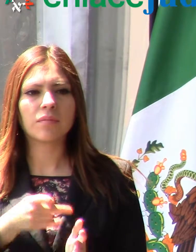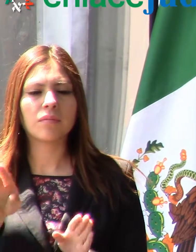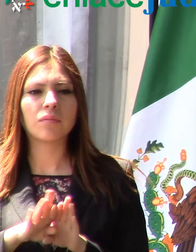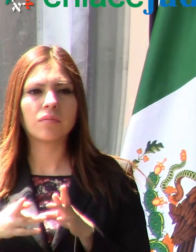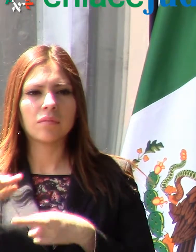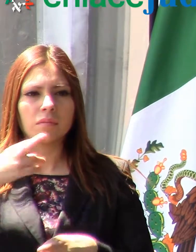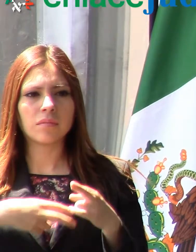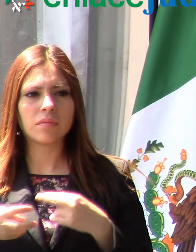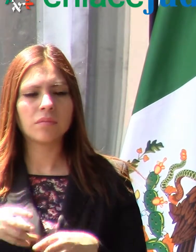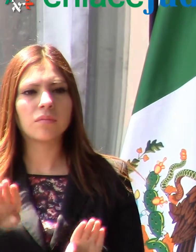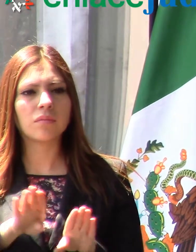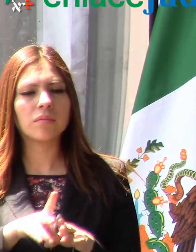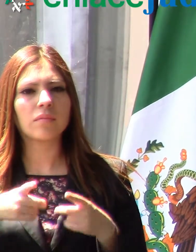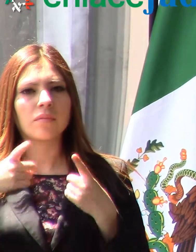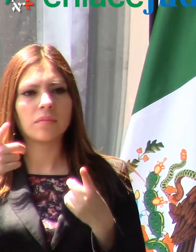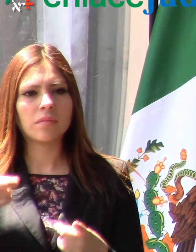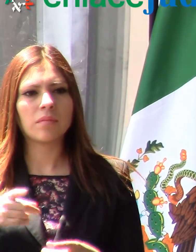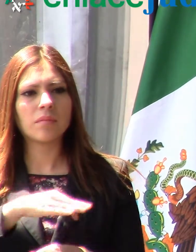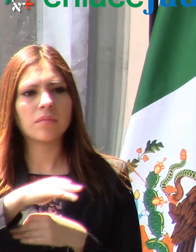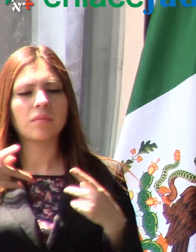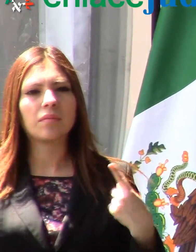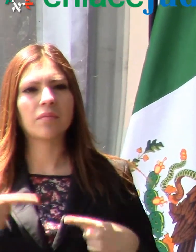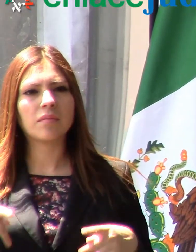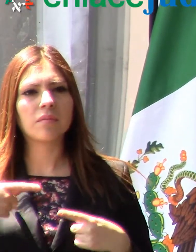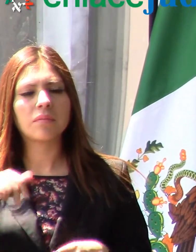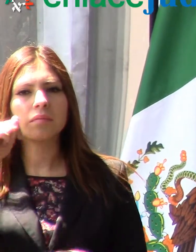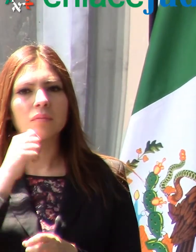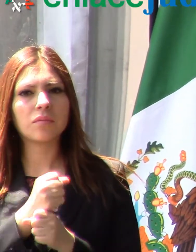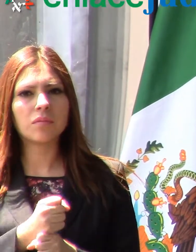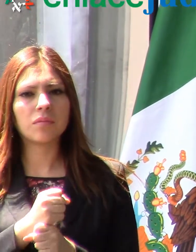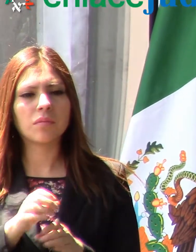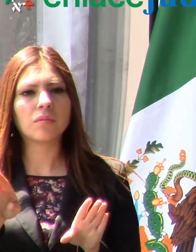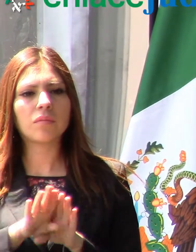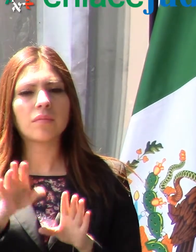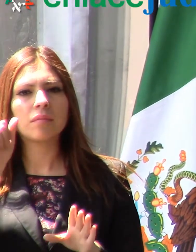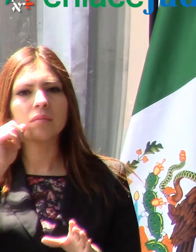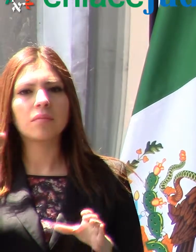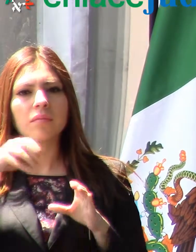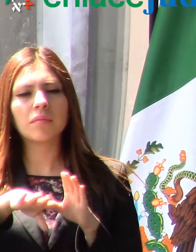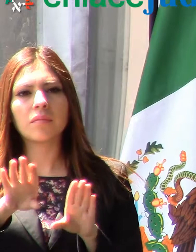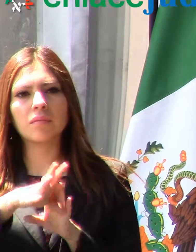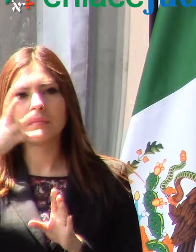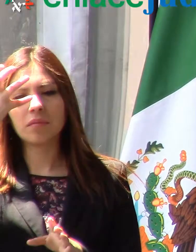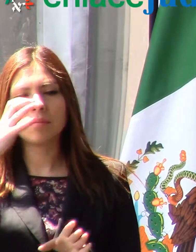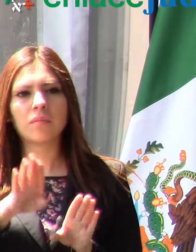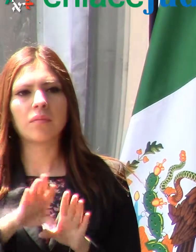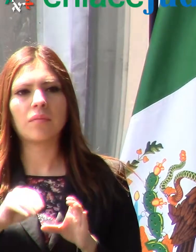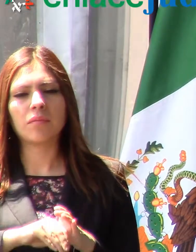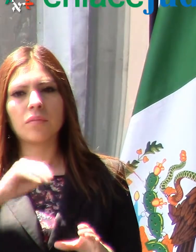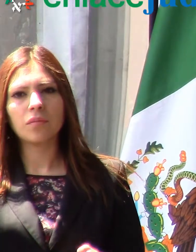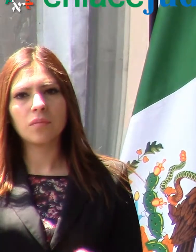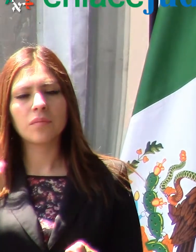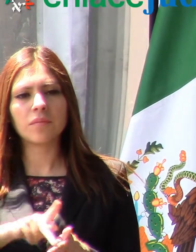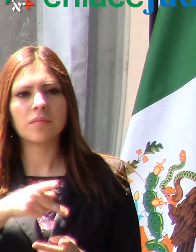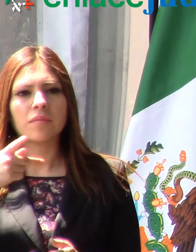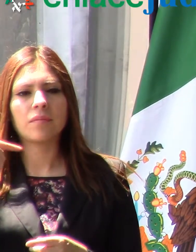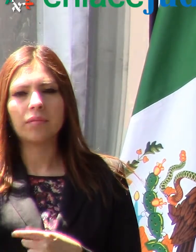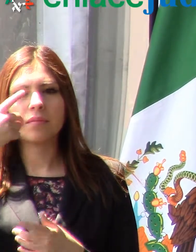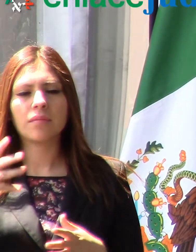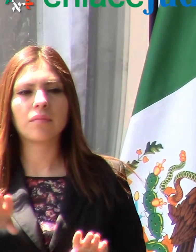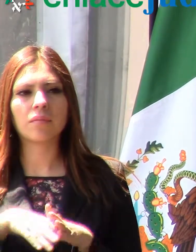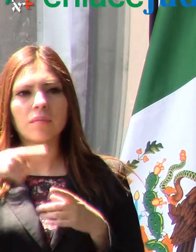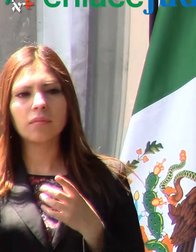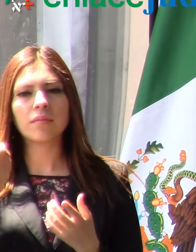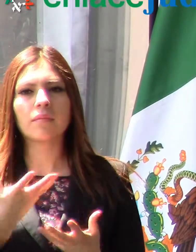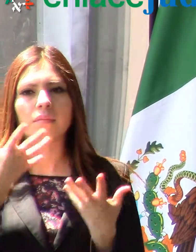eso. Saca a las víctimas de la fosa común, de la estadística, para devolverles su rostro humano,